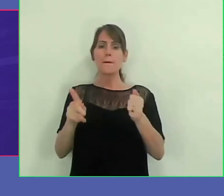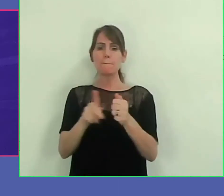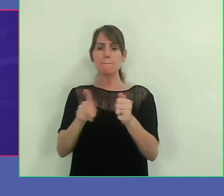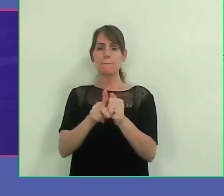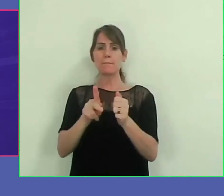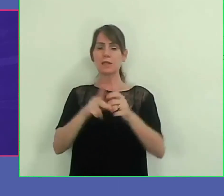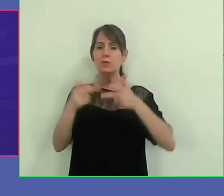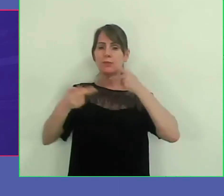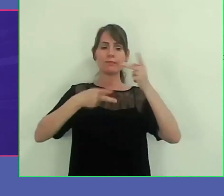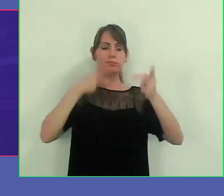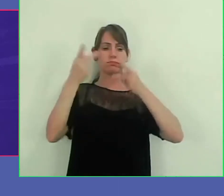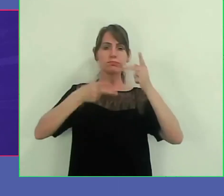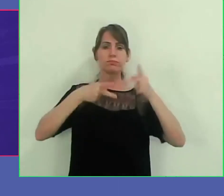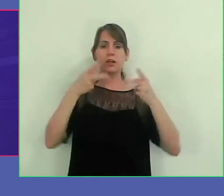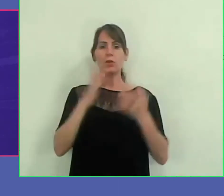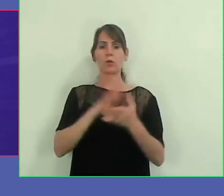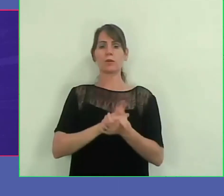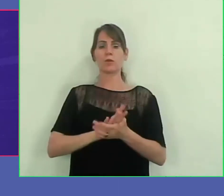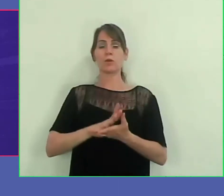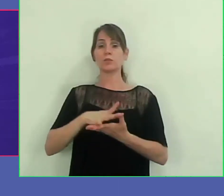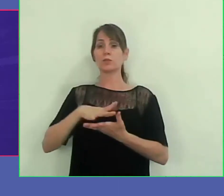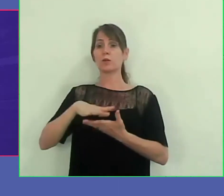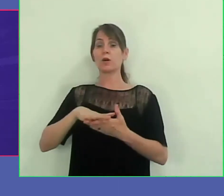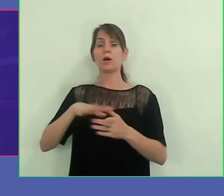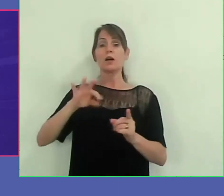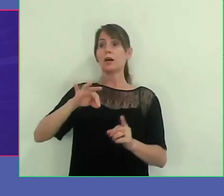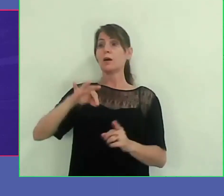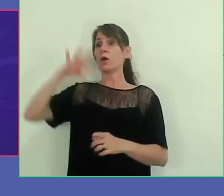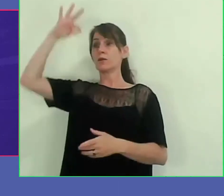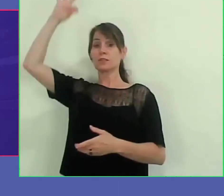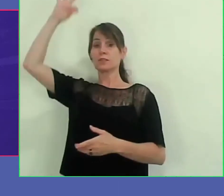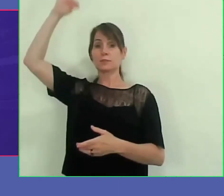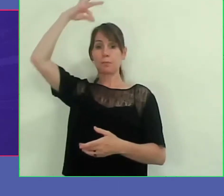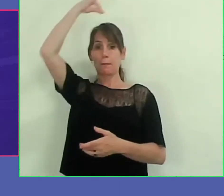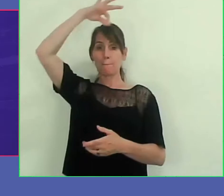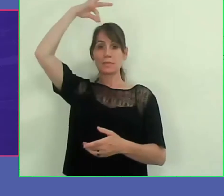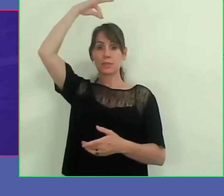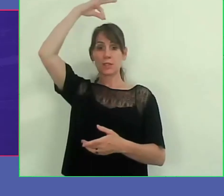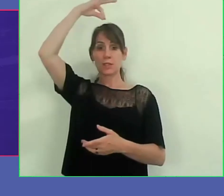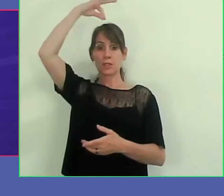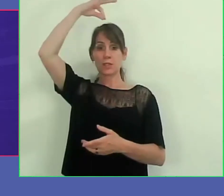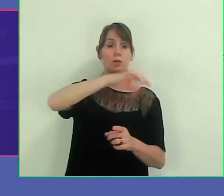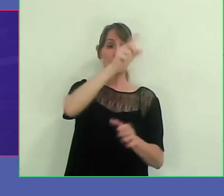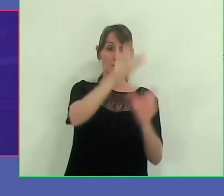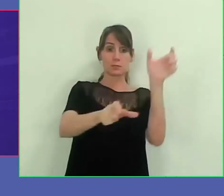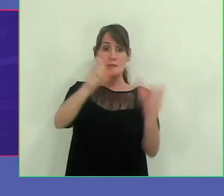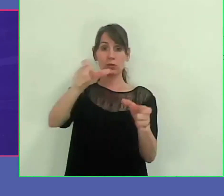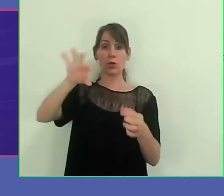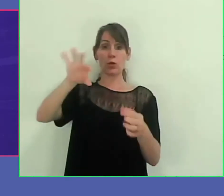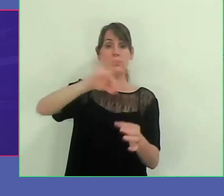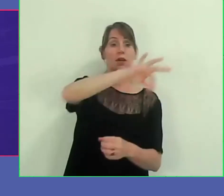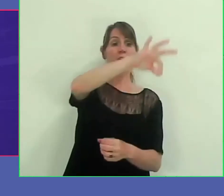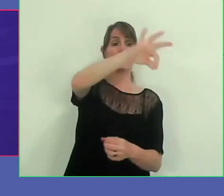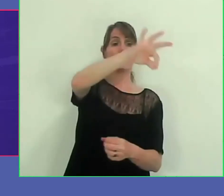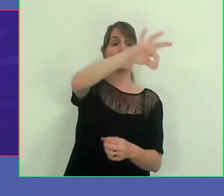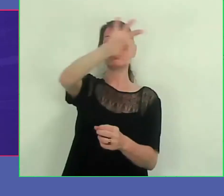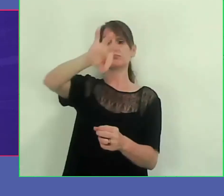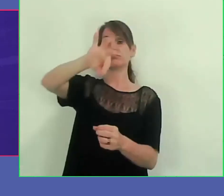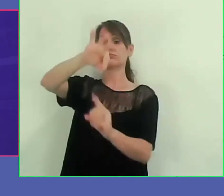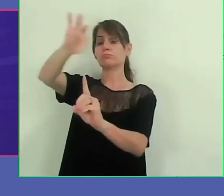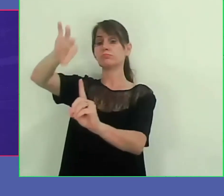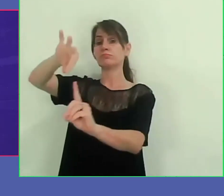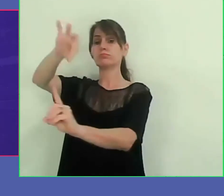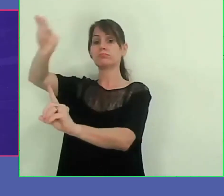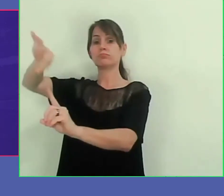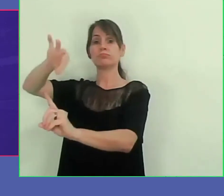Espírito Santo sobre todos os que ouviam a palavra. E os fiéis que eram da circuncisão que vieram com Pedro